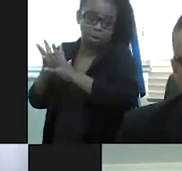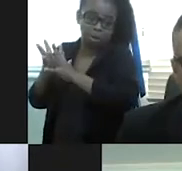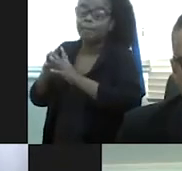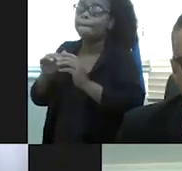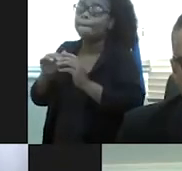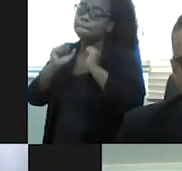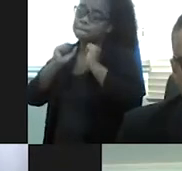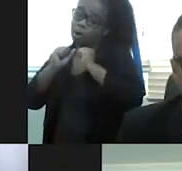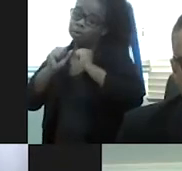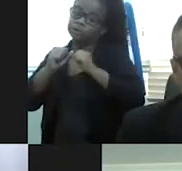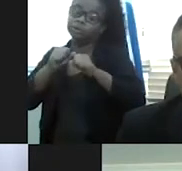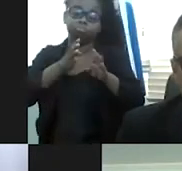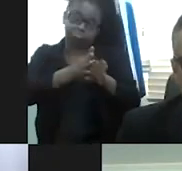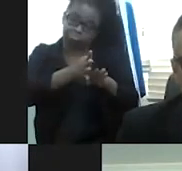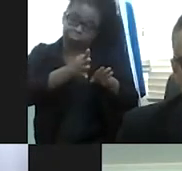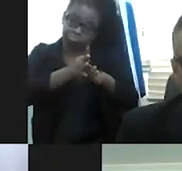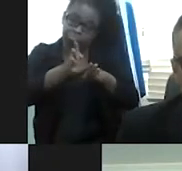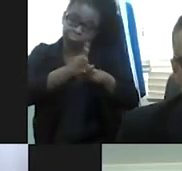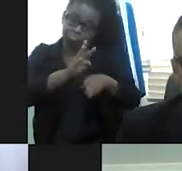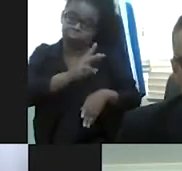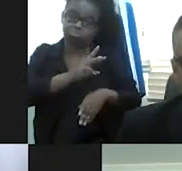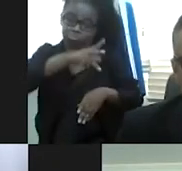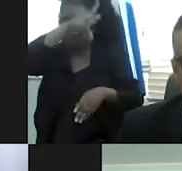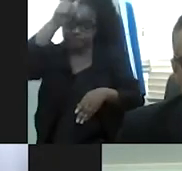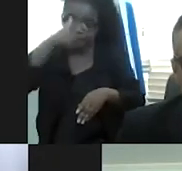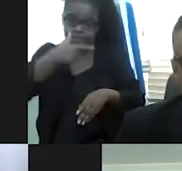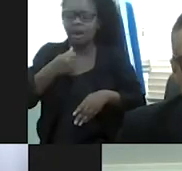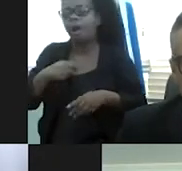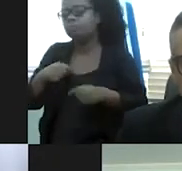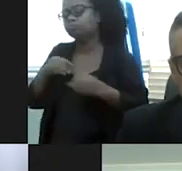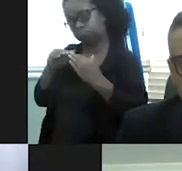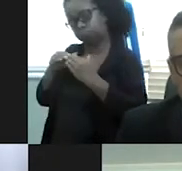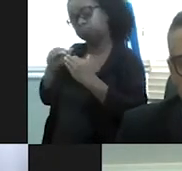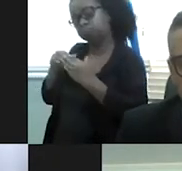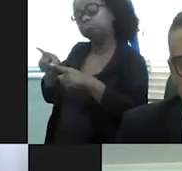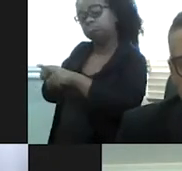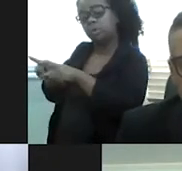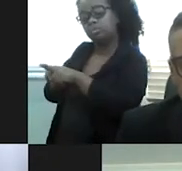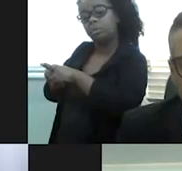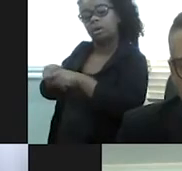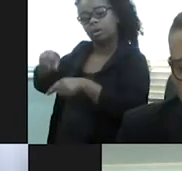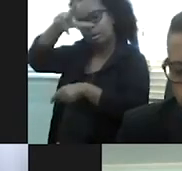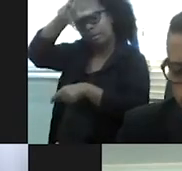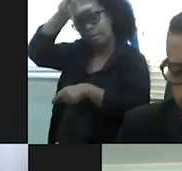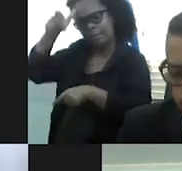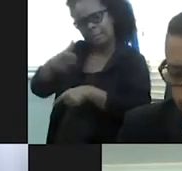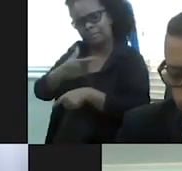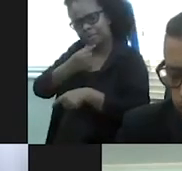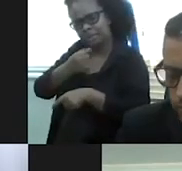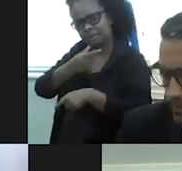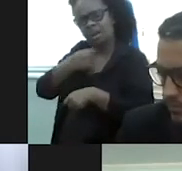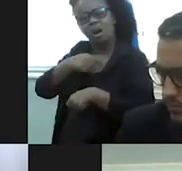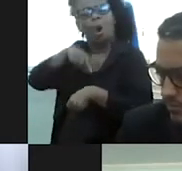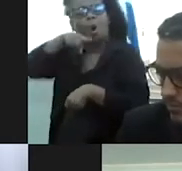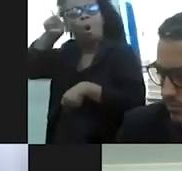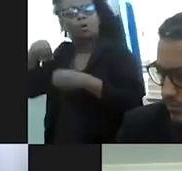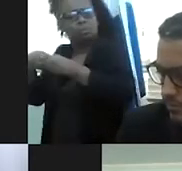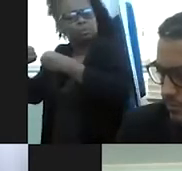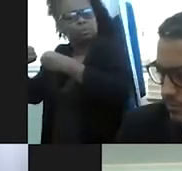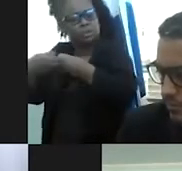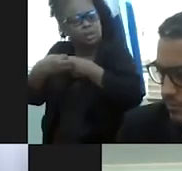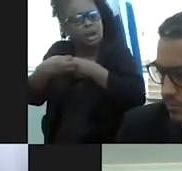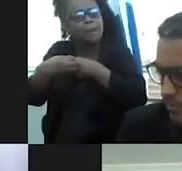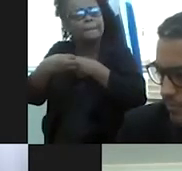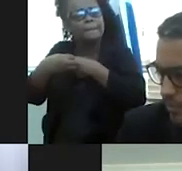concordo plenamente com o prefeito. Foram pessoas de outros municípios, São João, Mesquita,